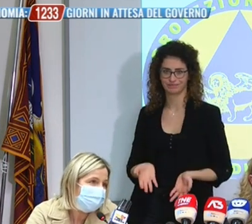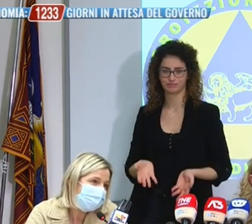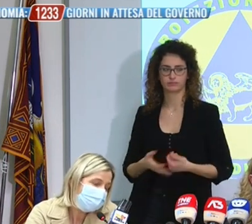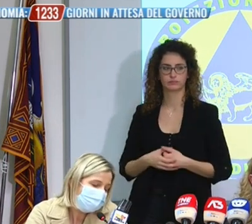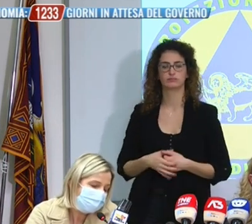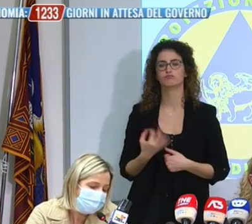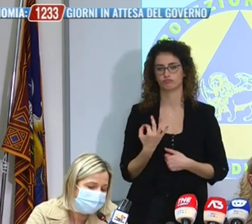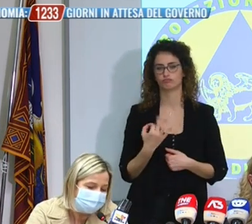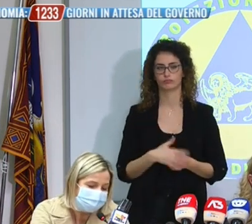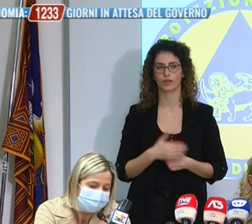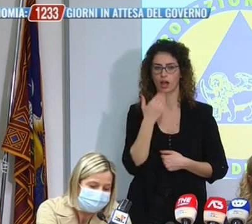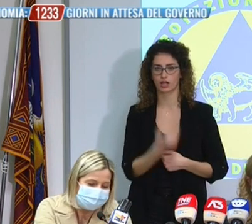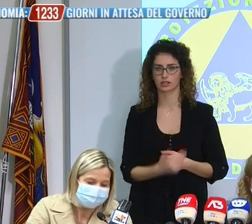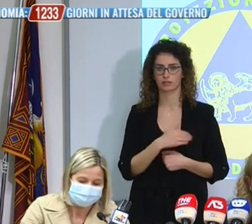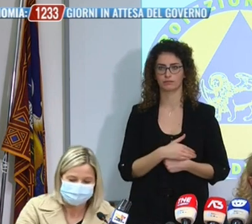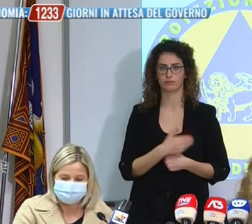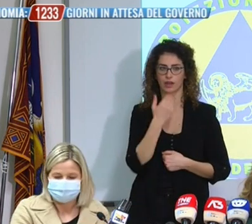ciclo. Certo.